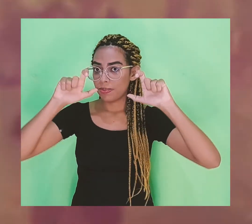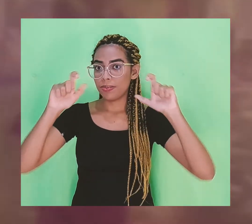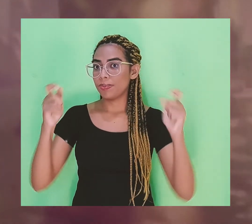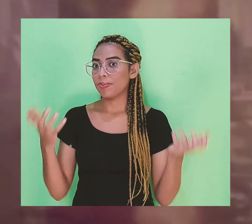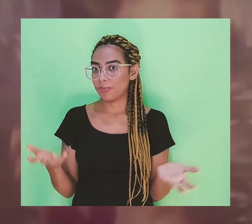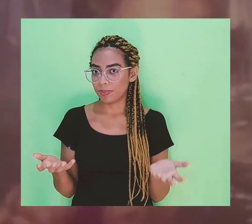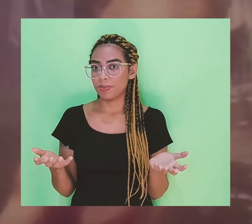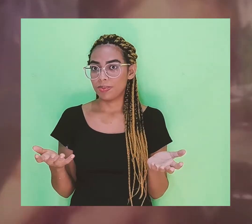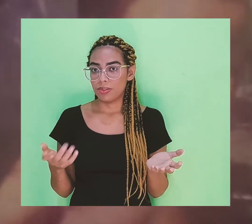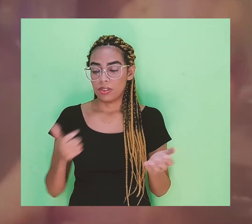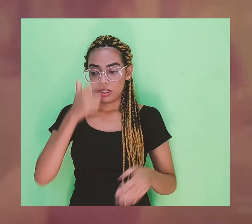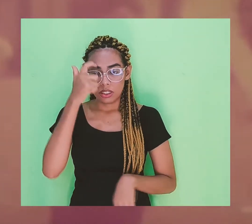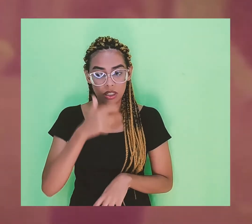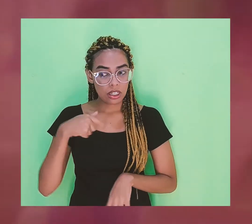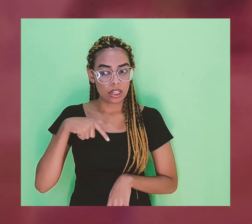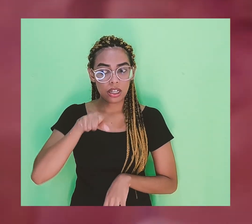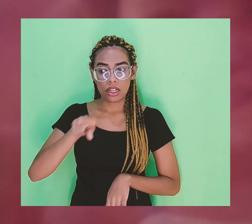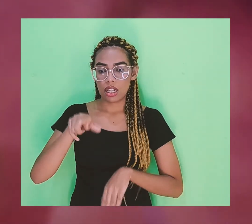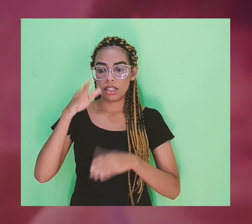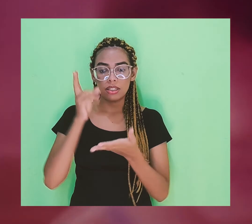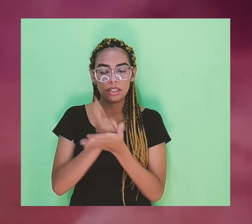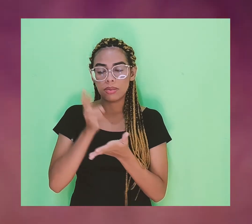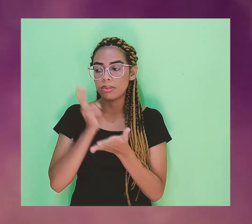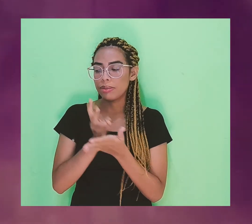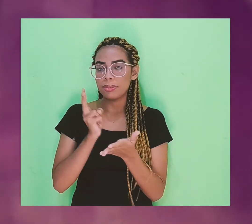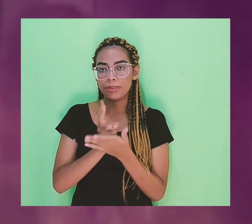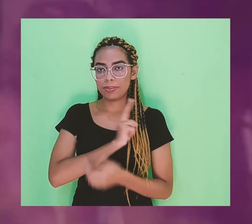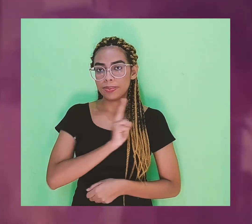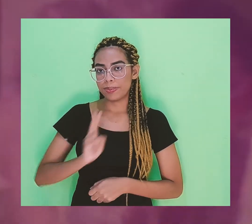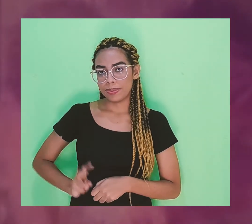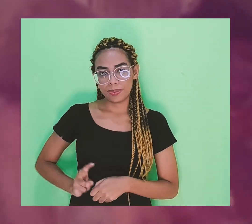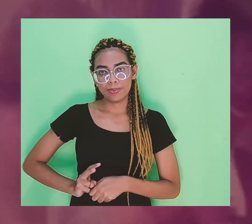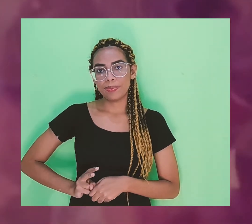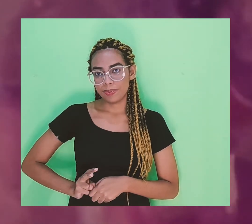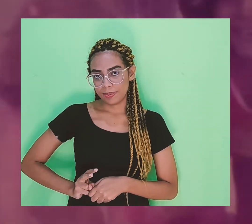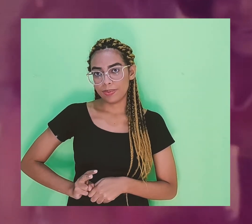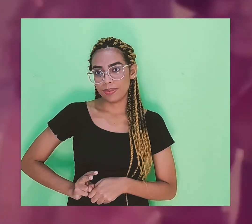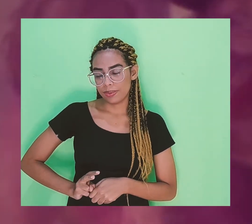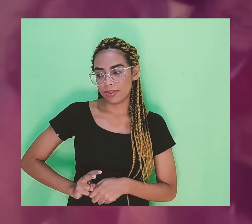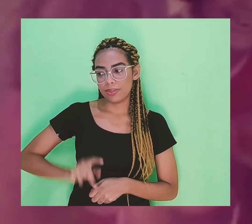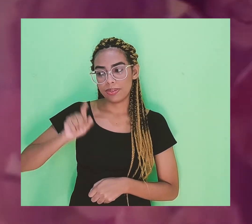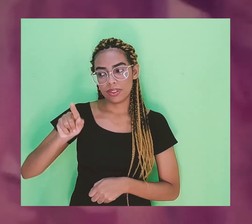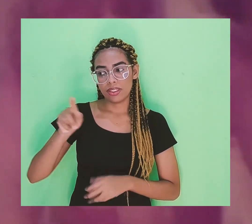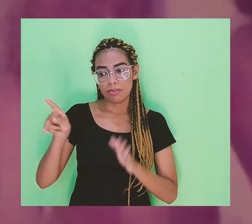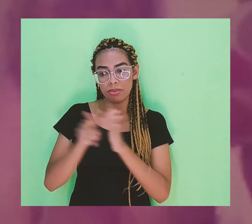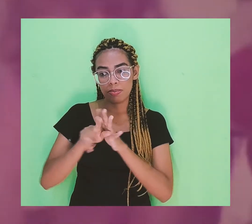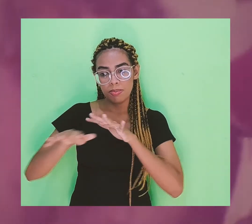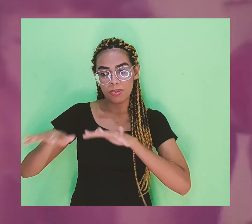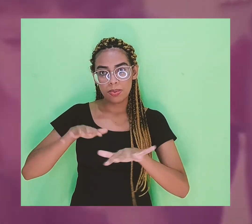porque tradicionalmente no meu bairro é eleito sempre o mesmo vereador, que a ação cultural dele é